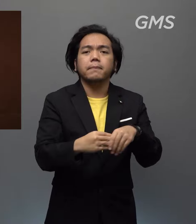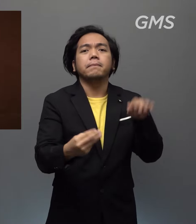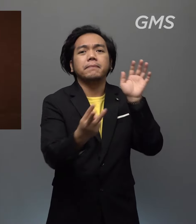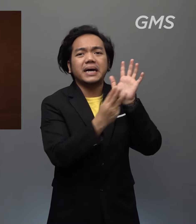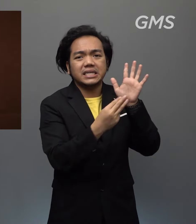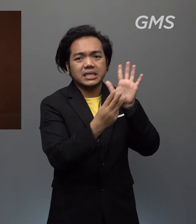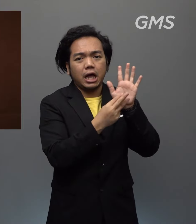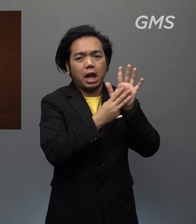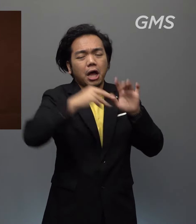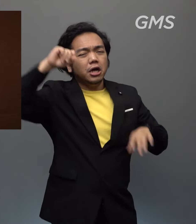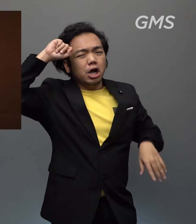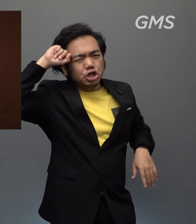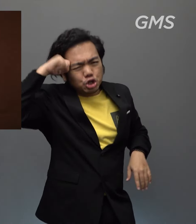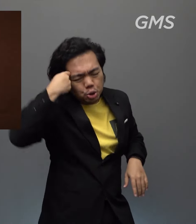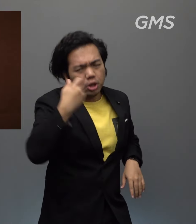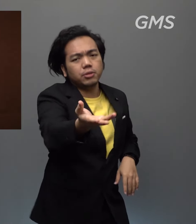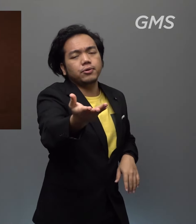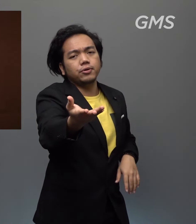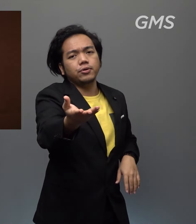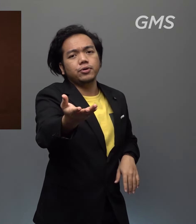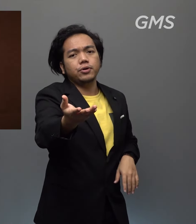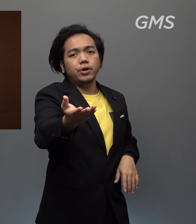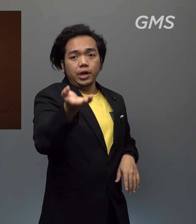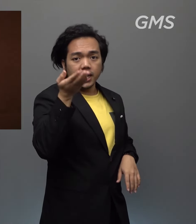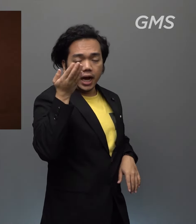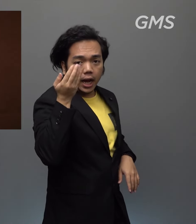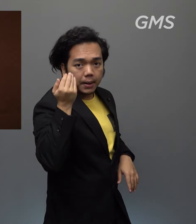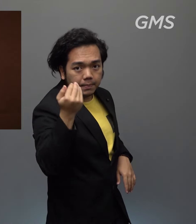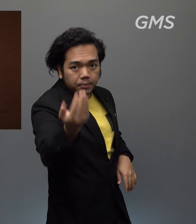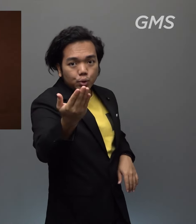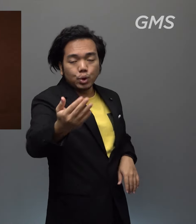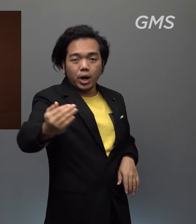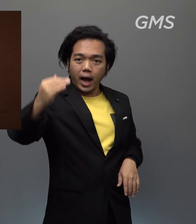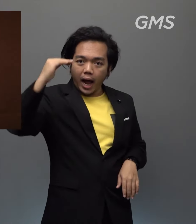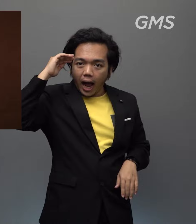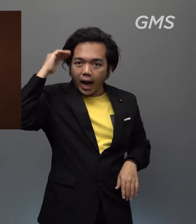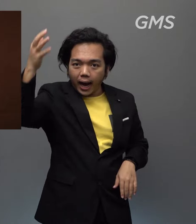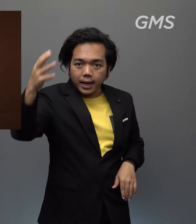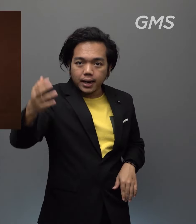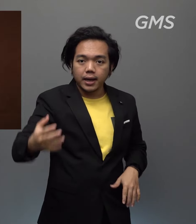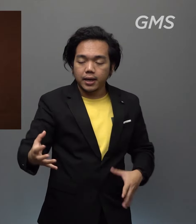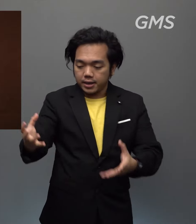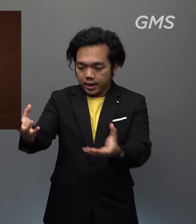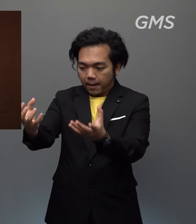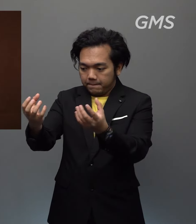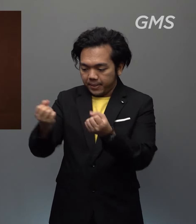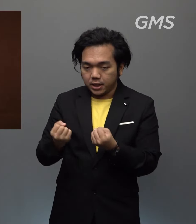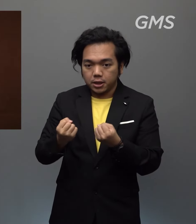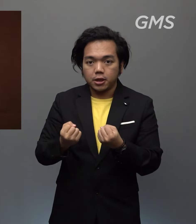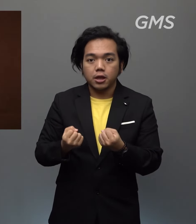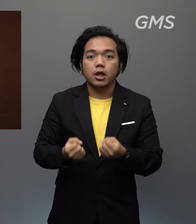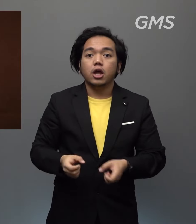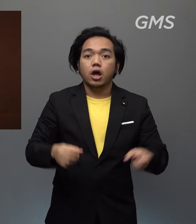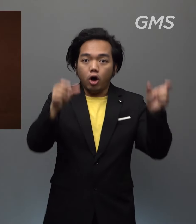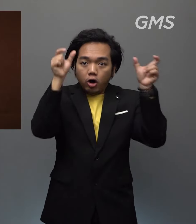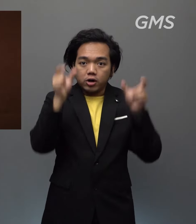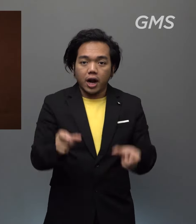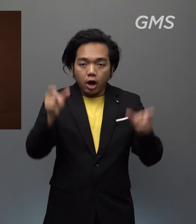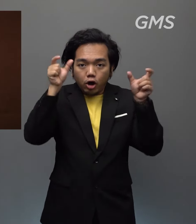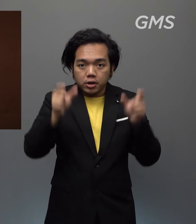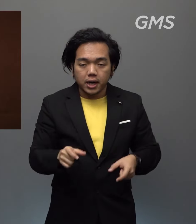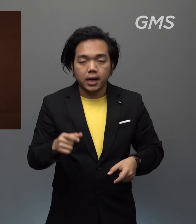dalam pergumulan, Anda masih akan menemukan, Anda akan menemukan pembawa senjata